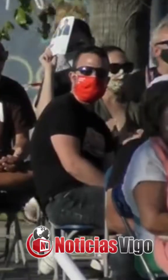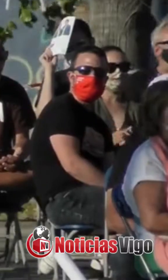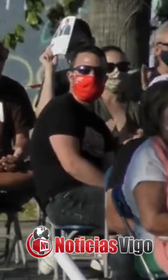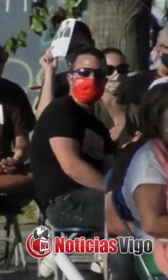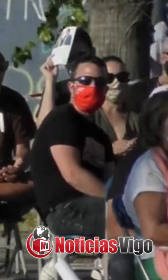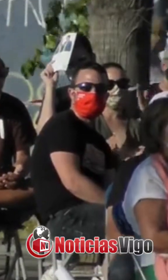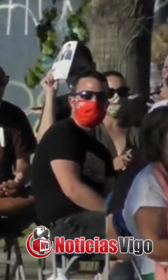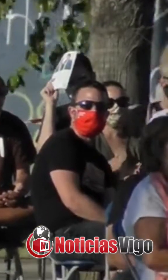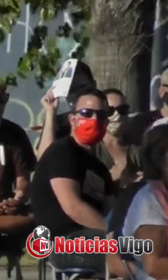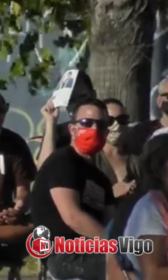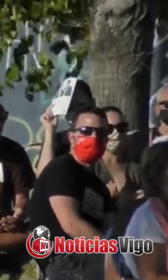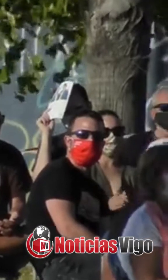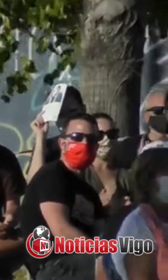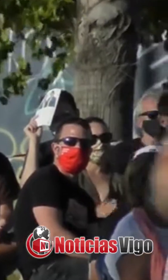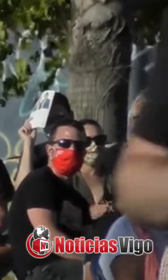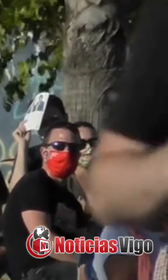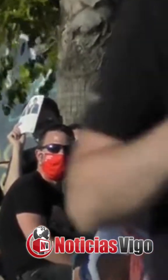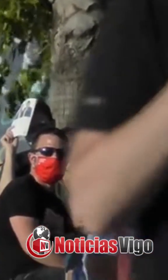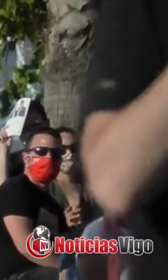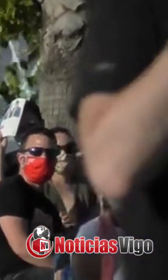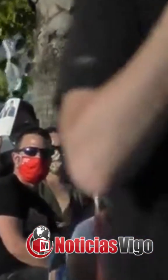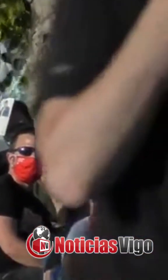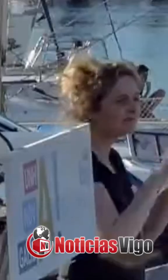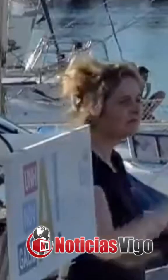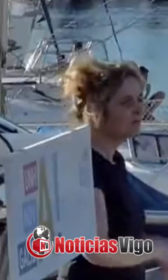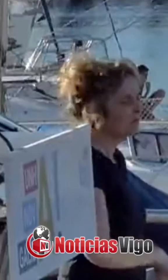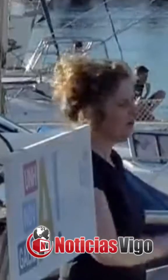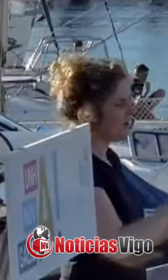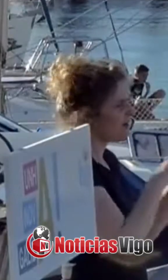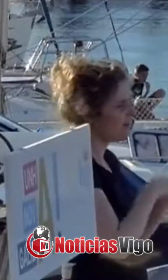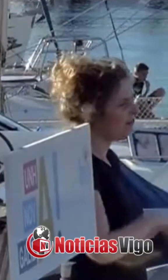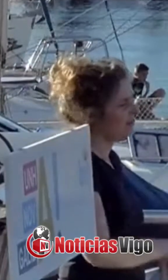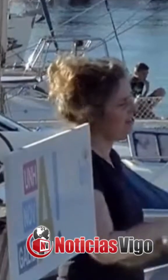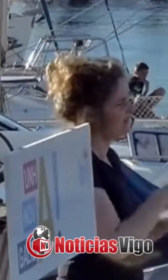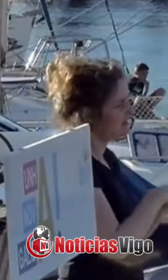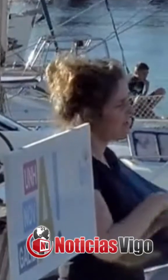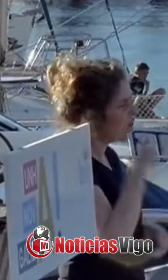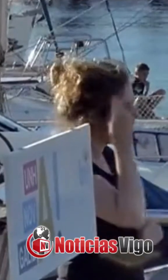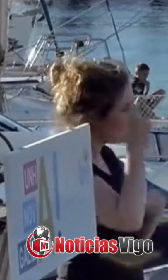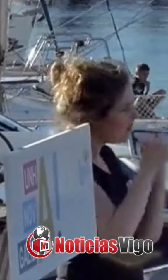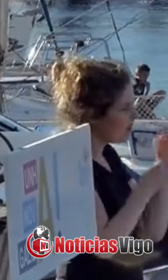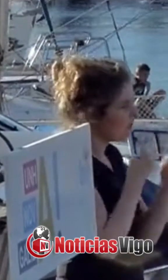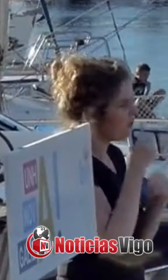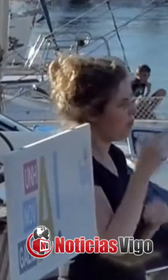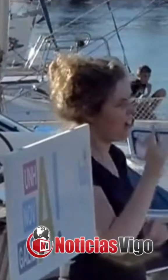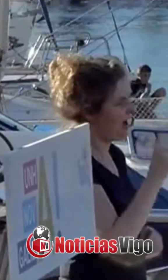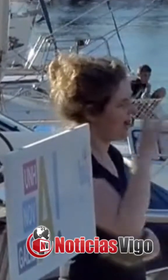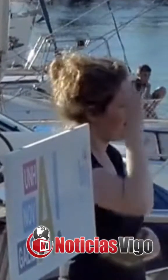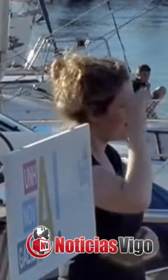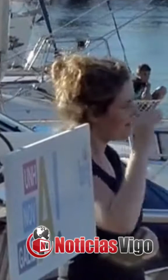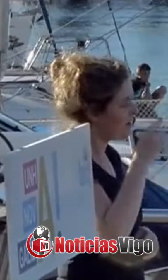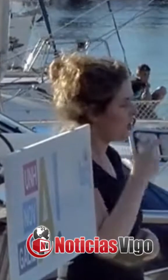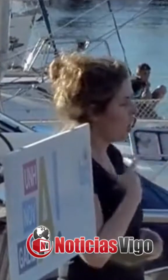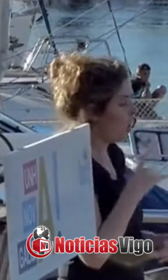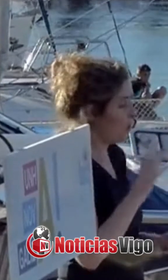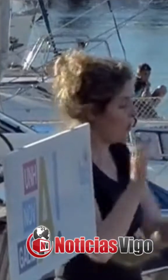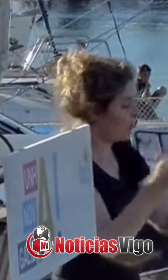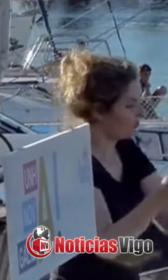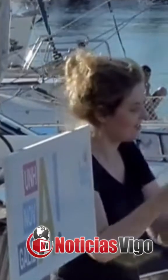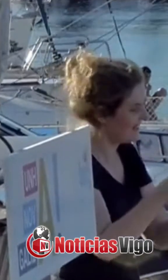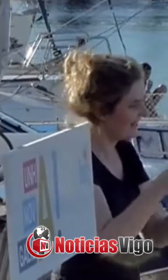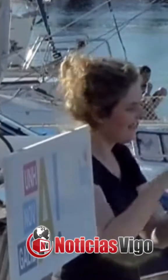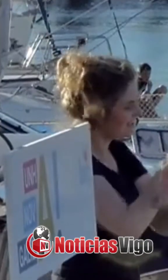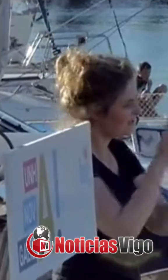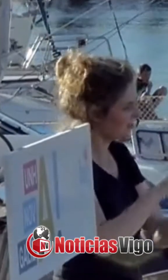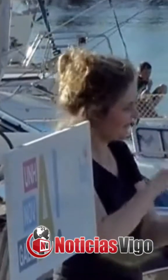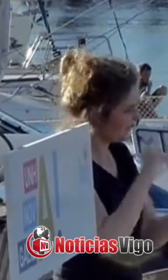Porque facendo o mismo, repetendo o mismo, non parece inteligente pensar que se poden obter resultados diferentes. Por